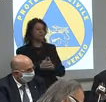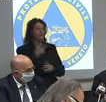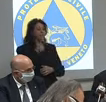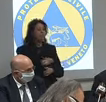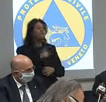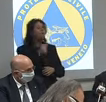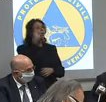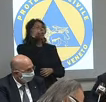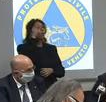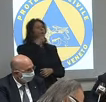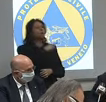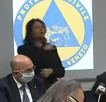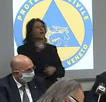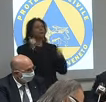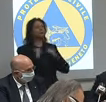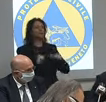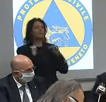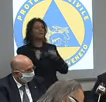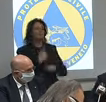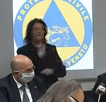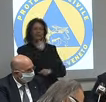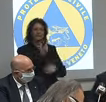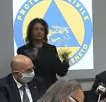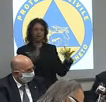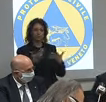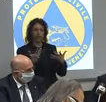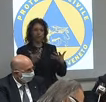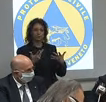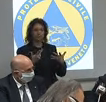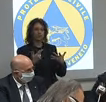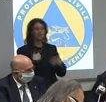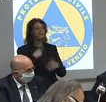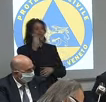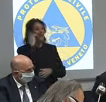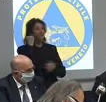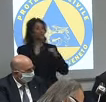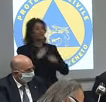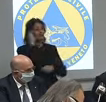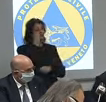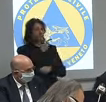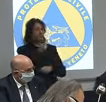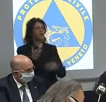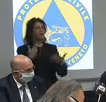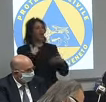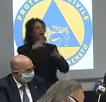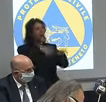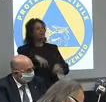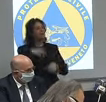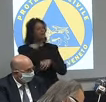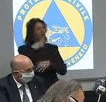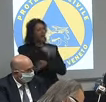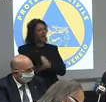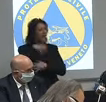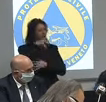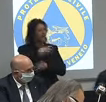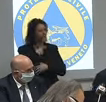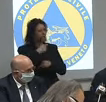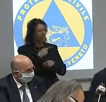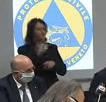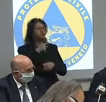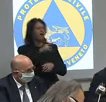di dire che dove c'è un cantiere, c'è una carriola di malta, c'è un ladro, è inevitabile che ci mandi un carabiniere a